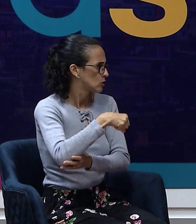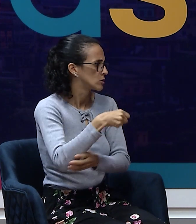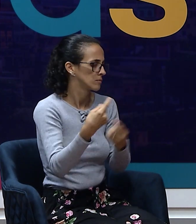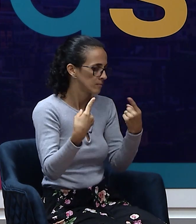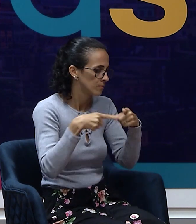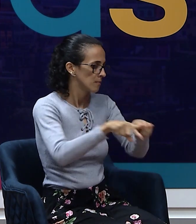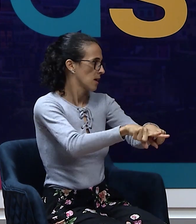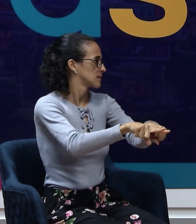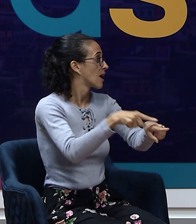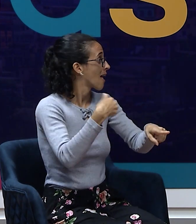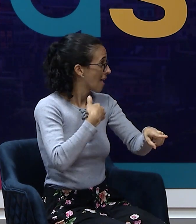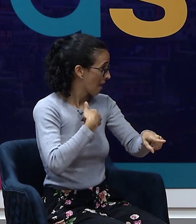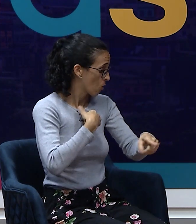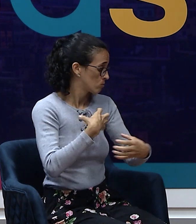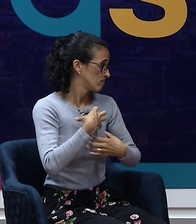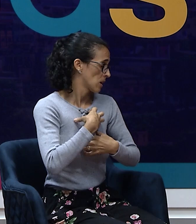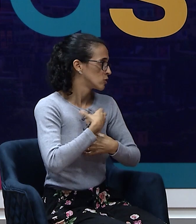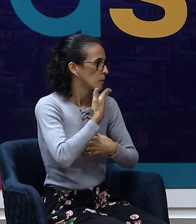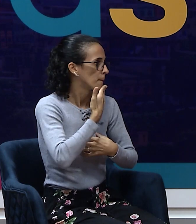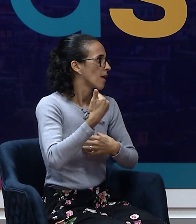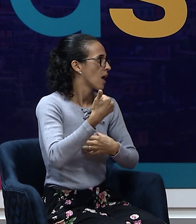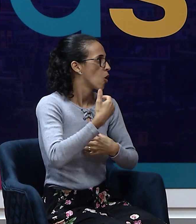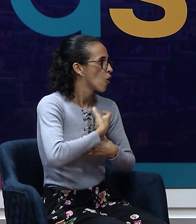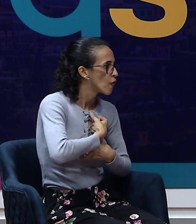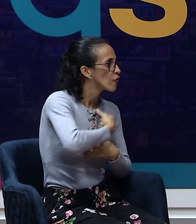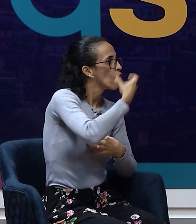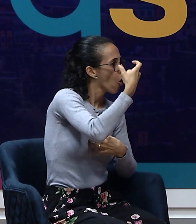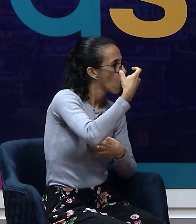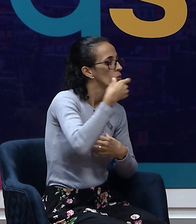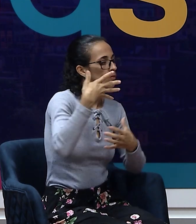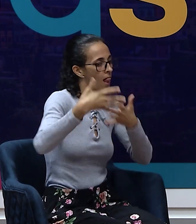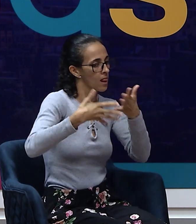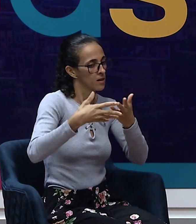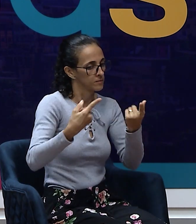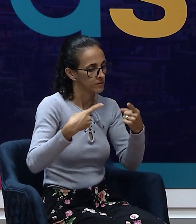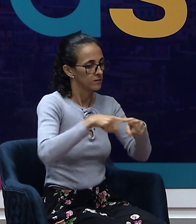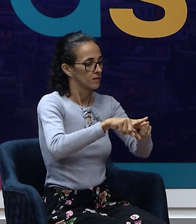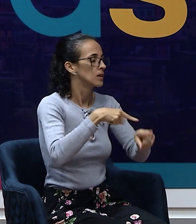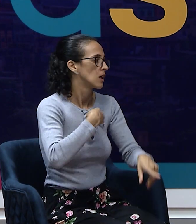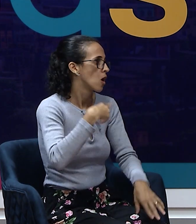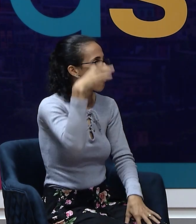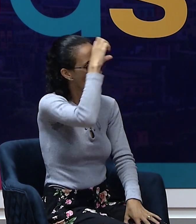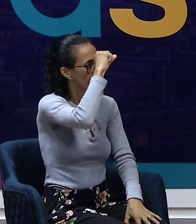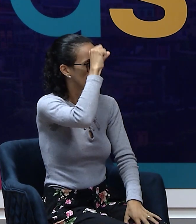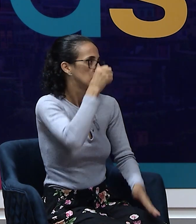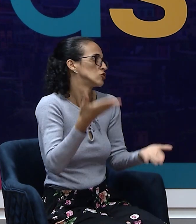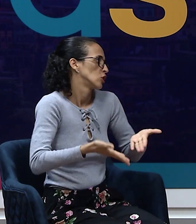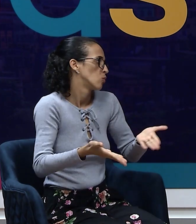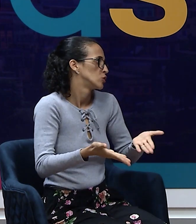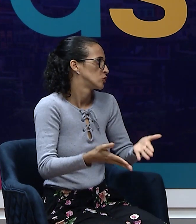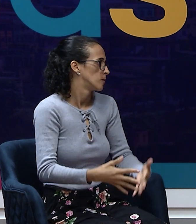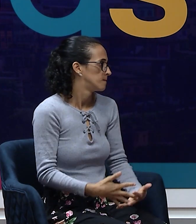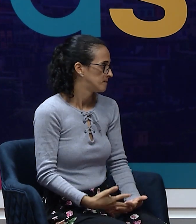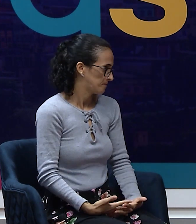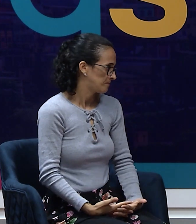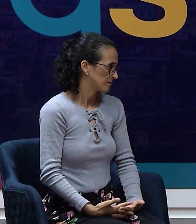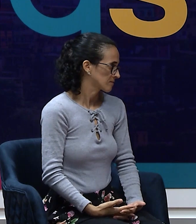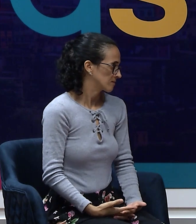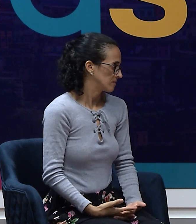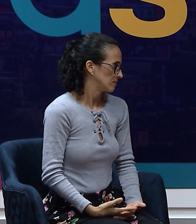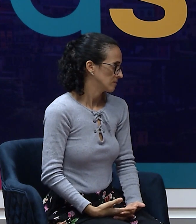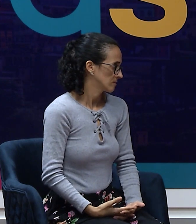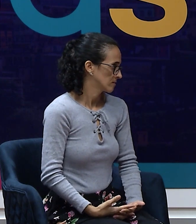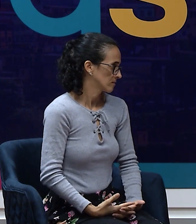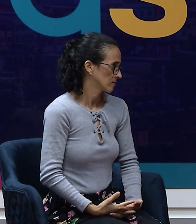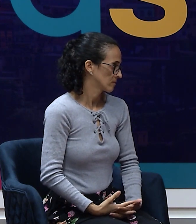Libras também é importante. Então, isso simultâneo faz mais sentido para a gente. Eu acho muito importante isso junto.